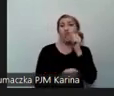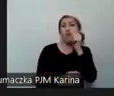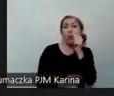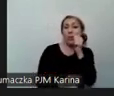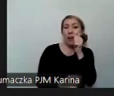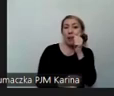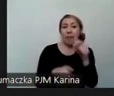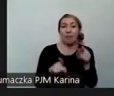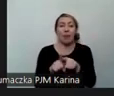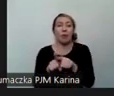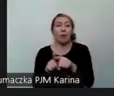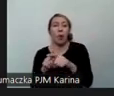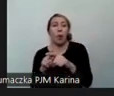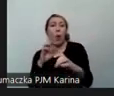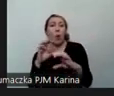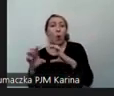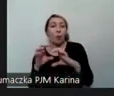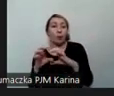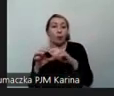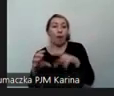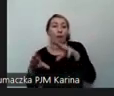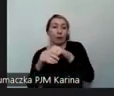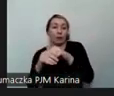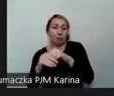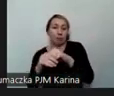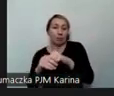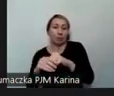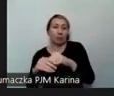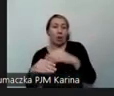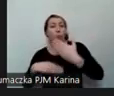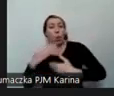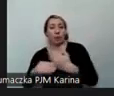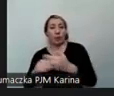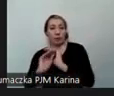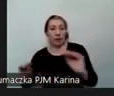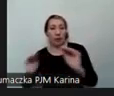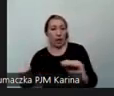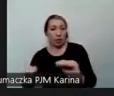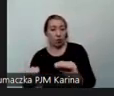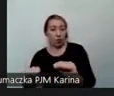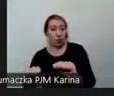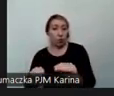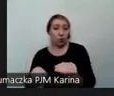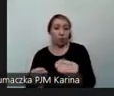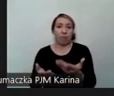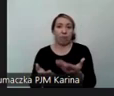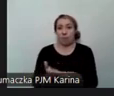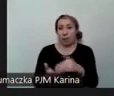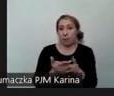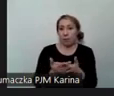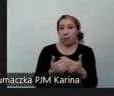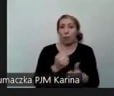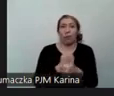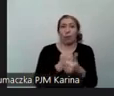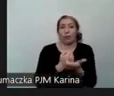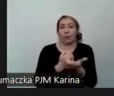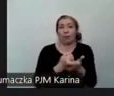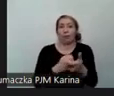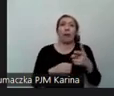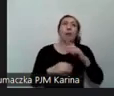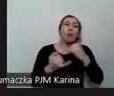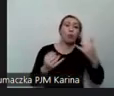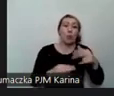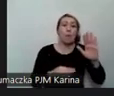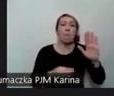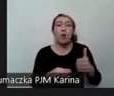takiej, która dotyczy procesu dydaktycznego, gdzie ze względu na specyfikę przedmiotu